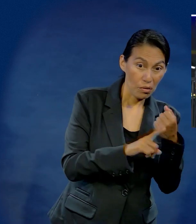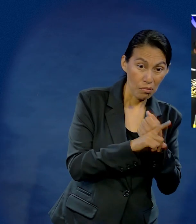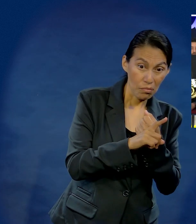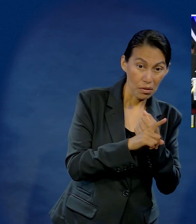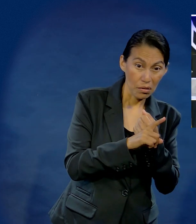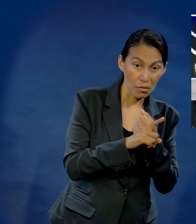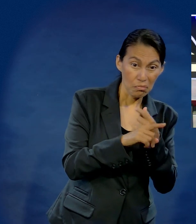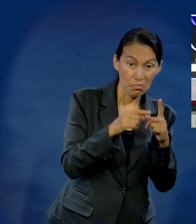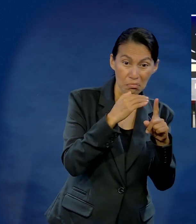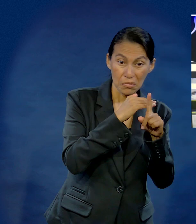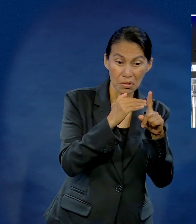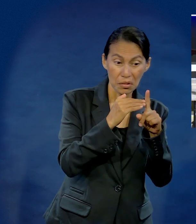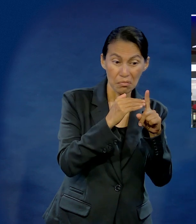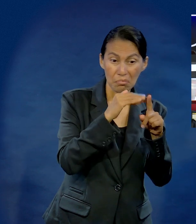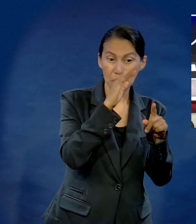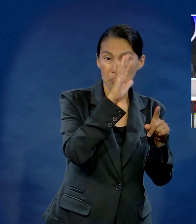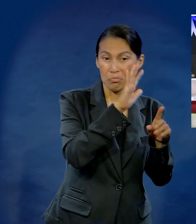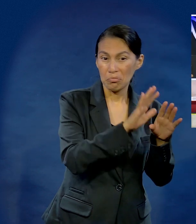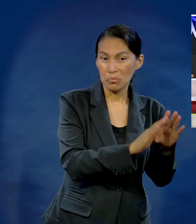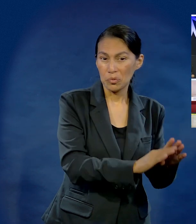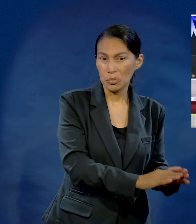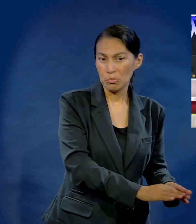¿alguien se acuerda?